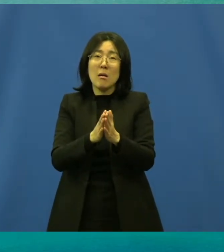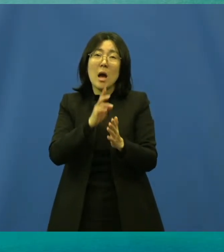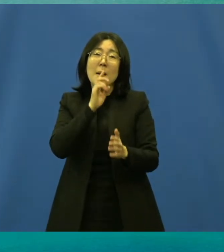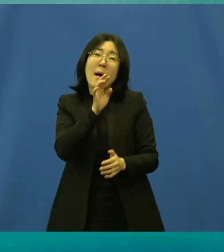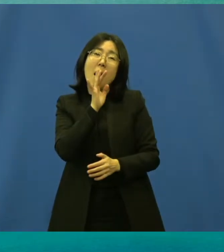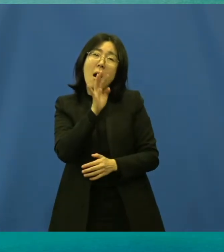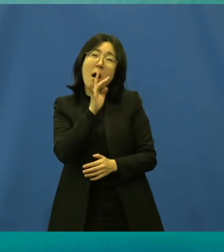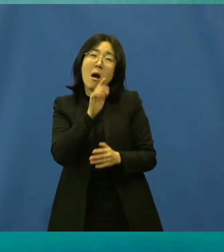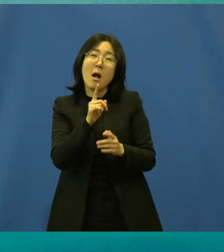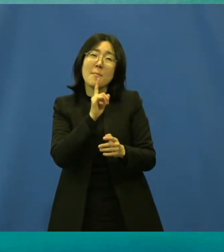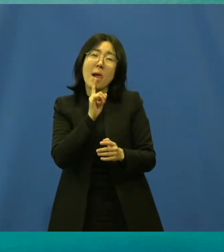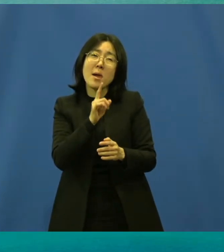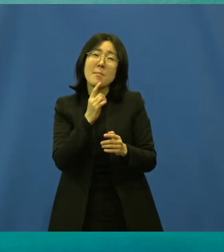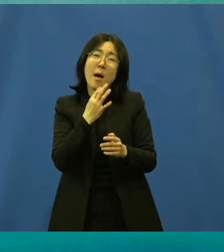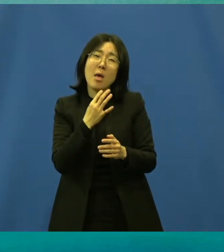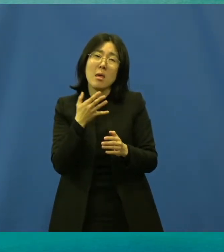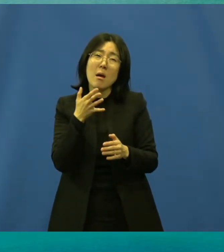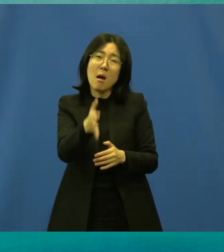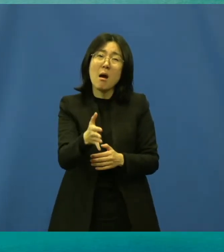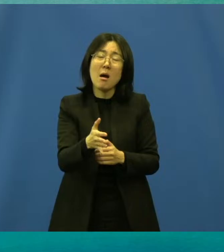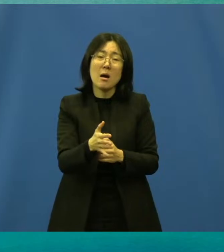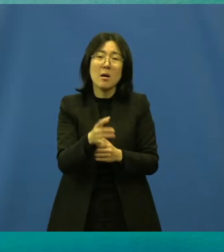그러니까 신앙이 사변화되어 있는 거예요.